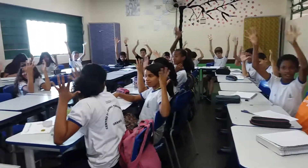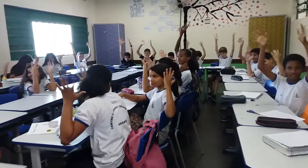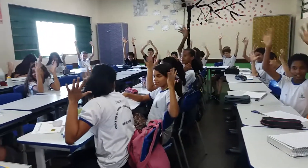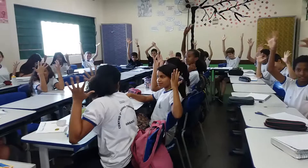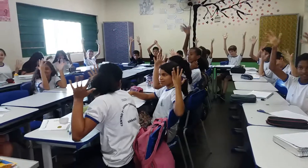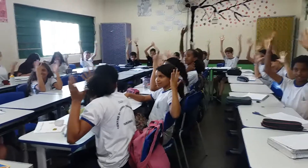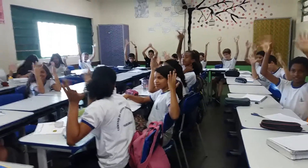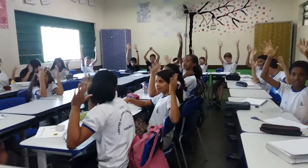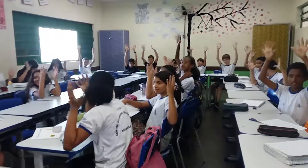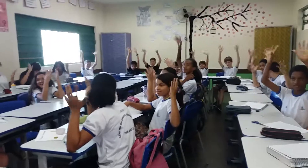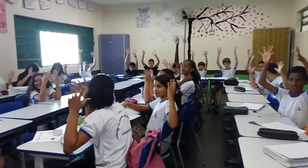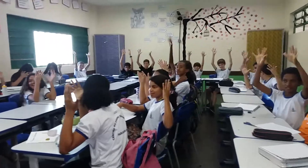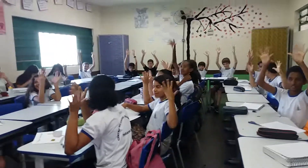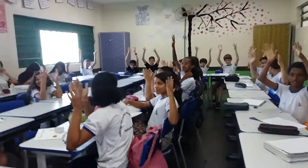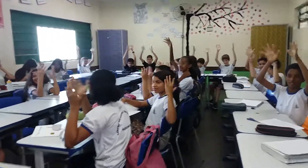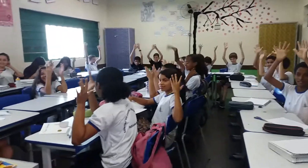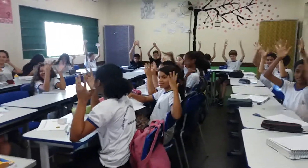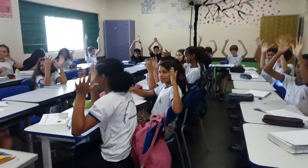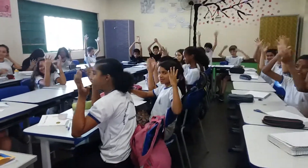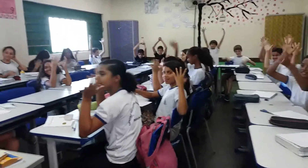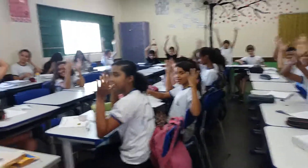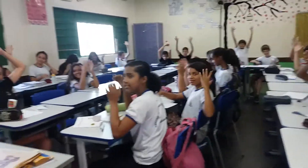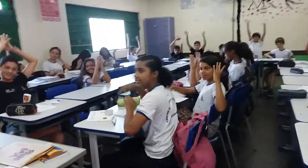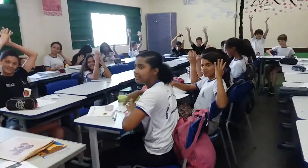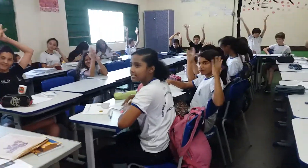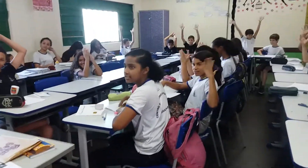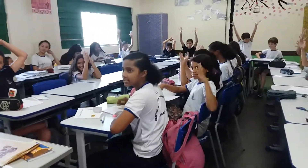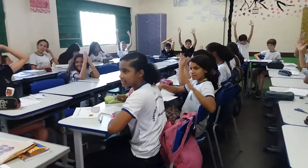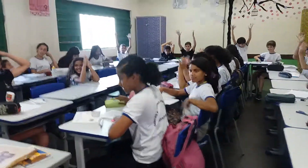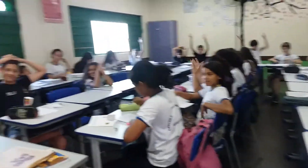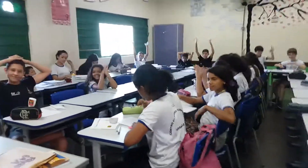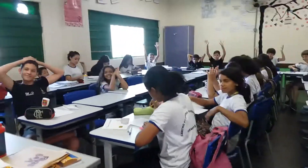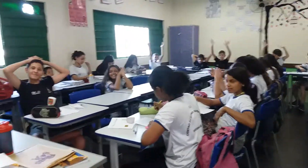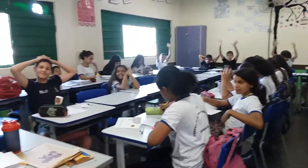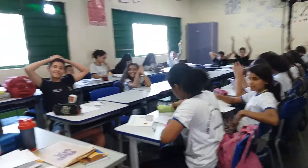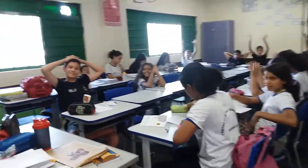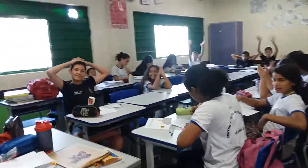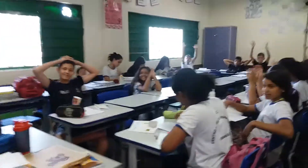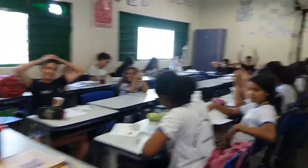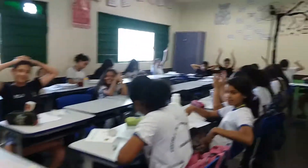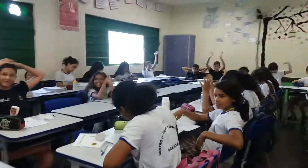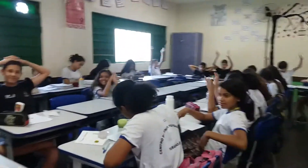tá? Muito bom. Parabéns, Ana Júlia. Você avalia de tudo. Isso.